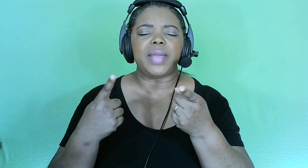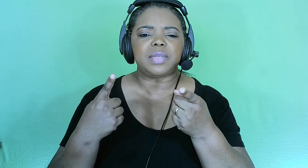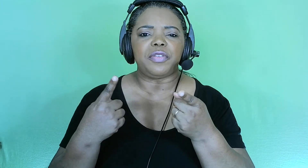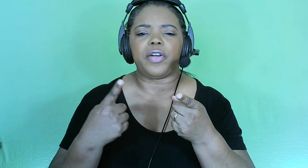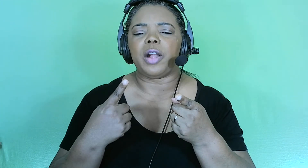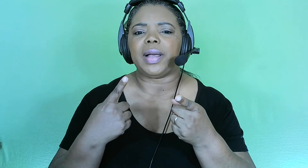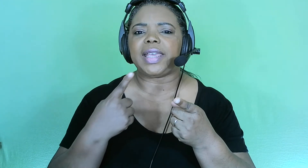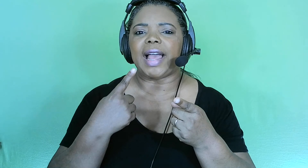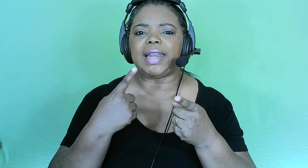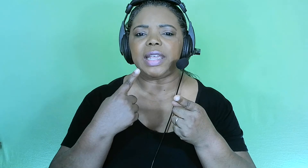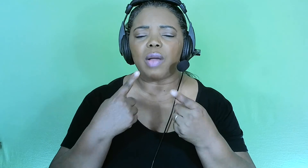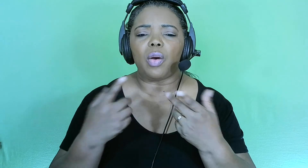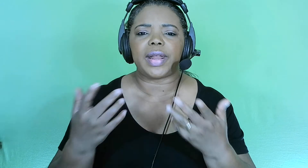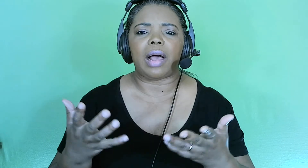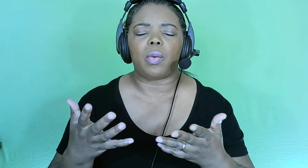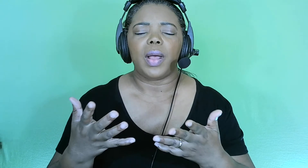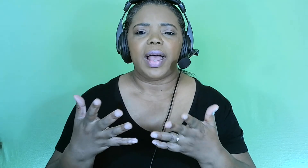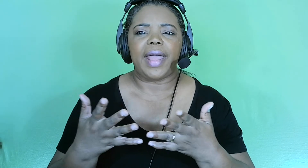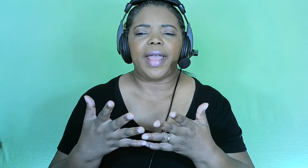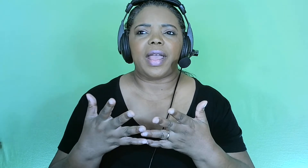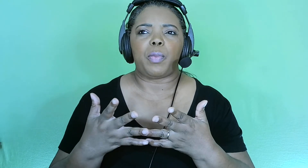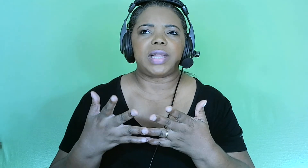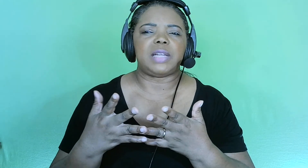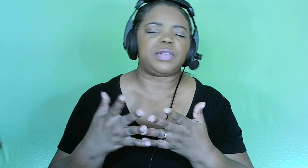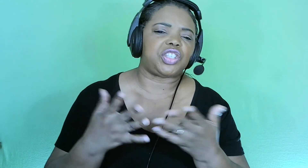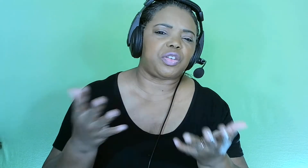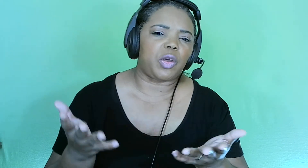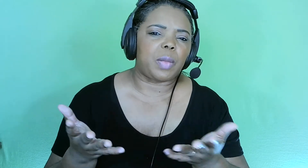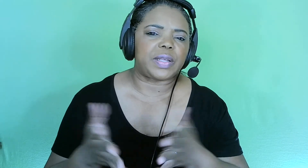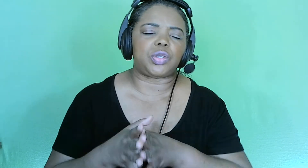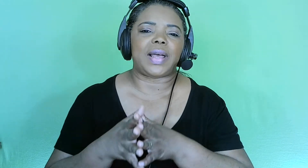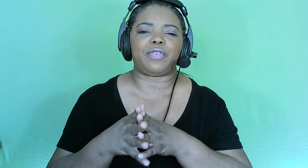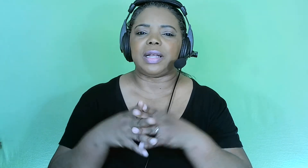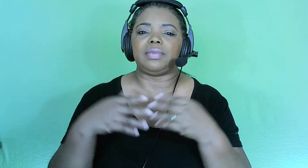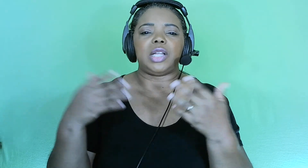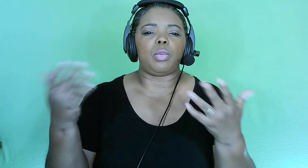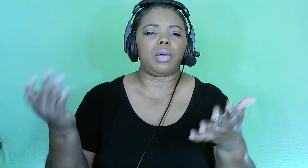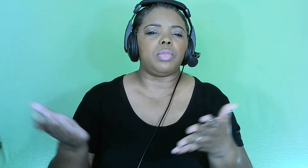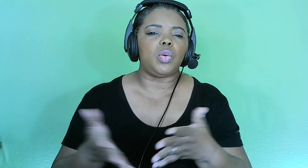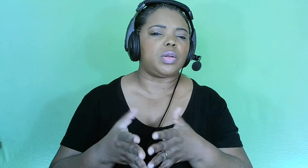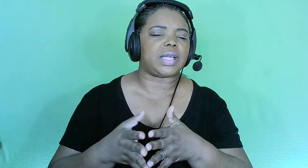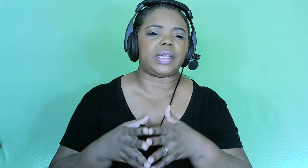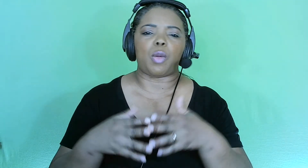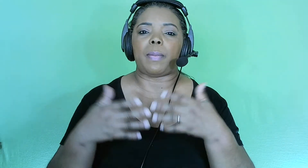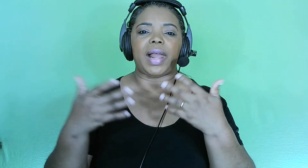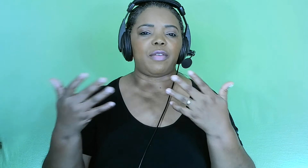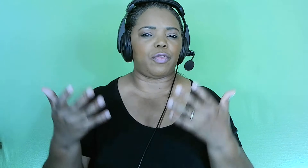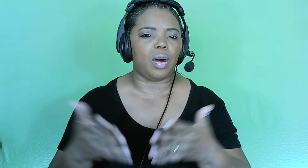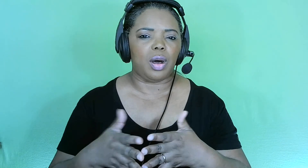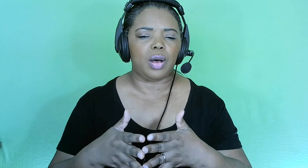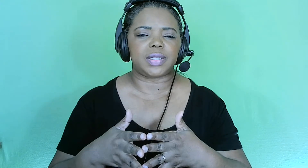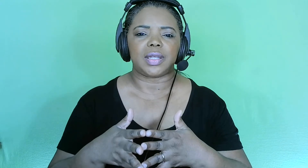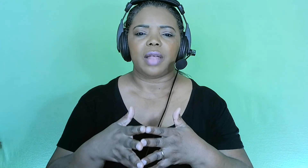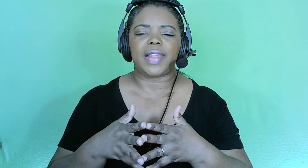mesma forma que a língua oral, por exemplo, se a gente vê uma pessoa cantando uma música que tem uma bela voz,